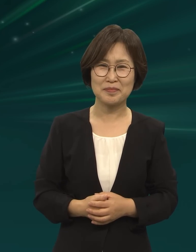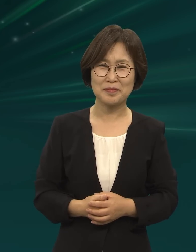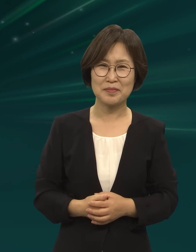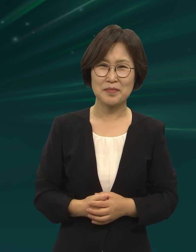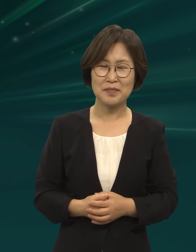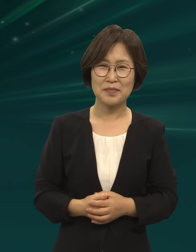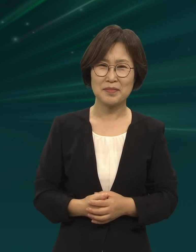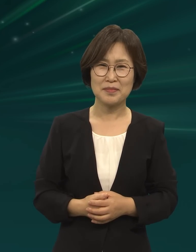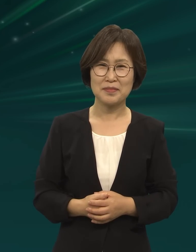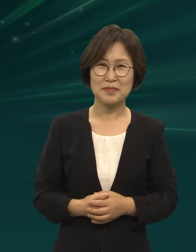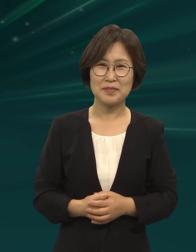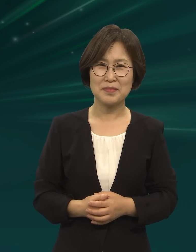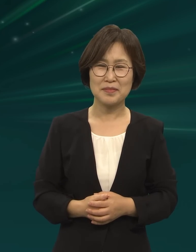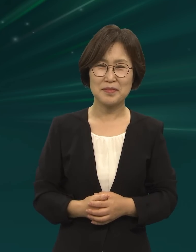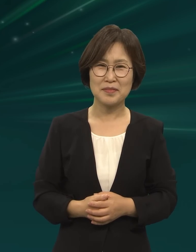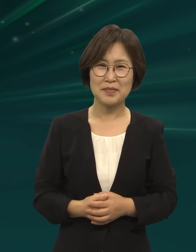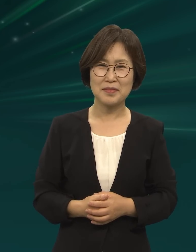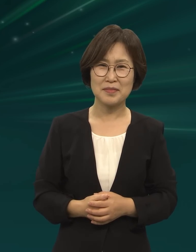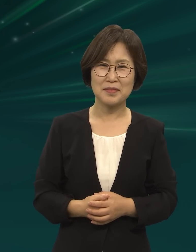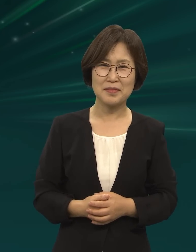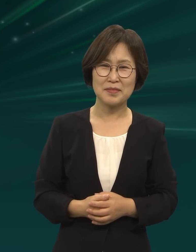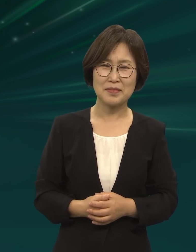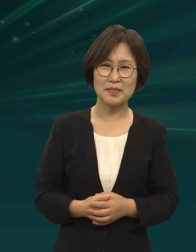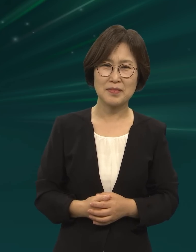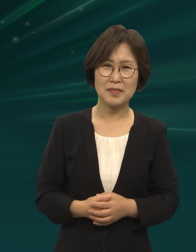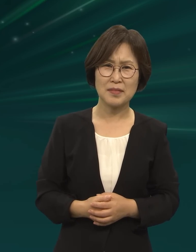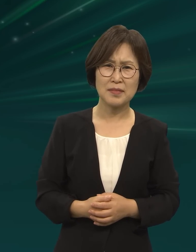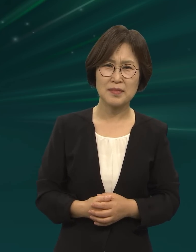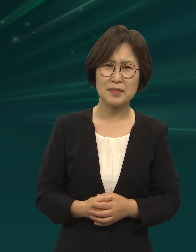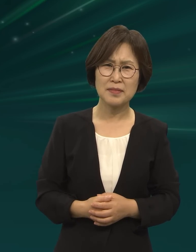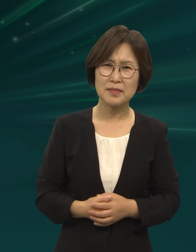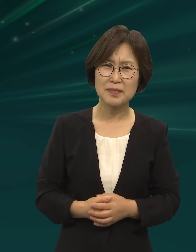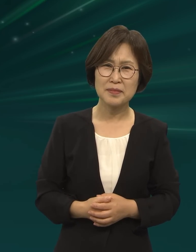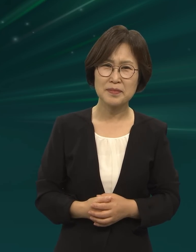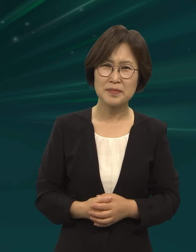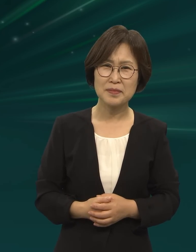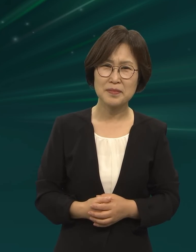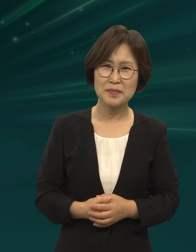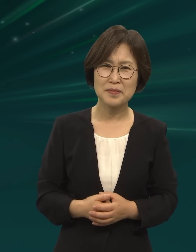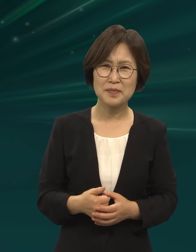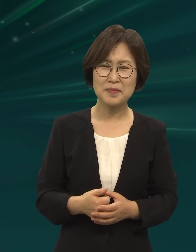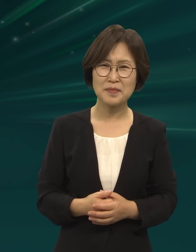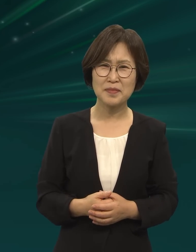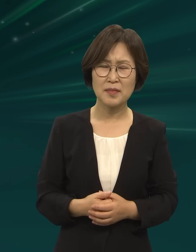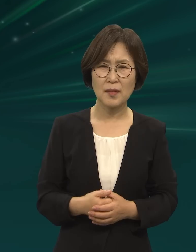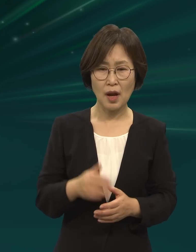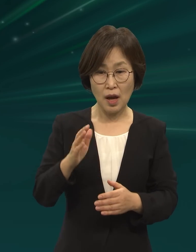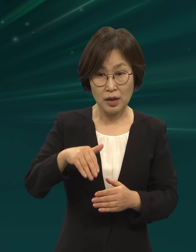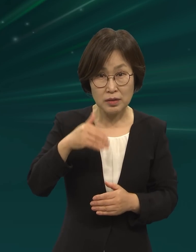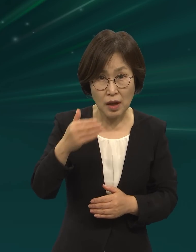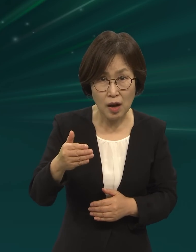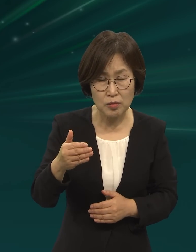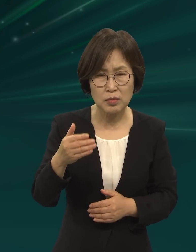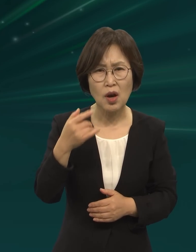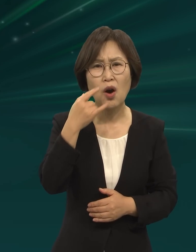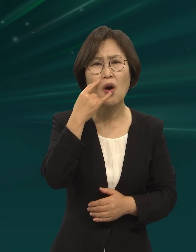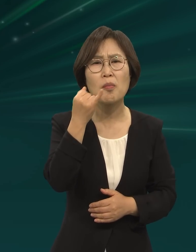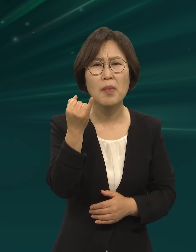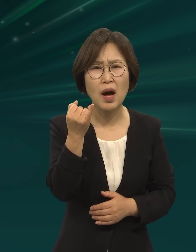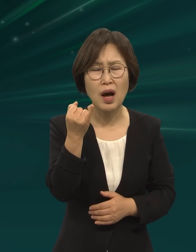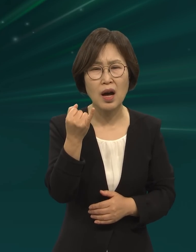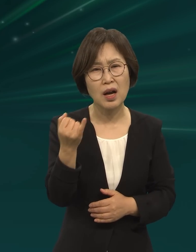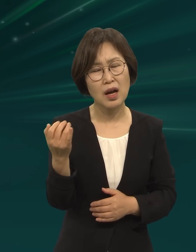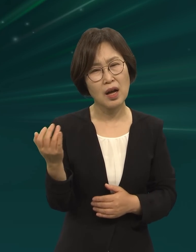엄마가 너무 우리 아픔 속에서 역사가 많이 봤습니다. 어떤 날에 엄마가 아팠어요.